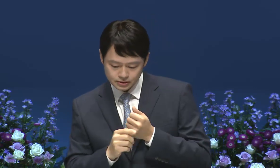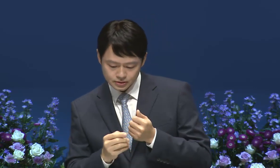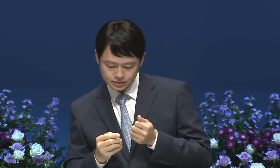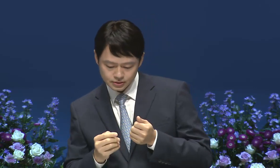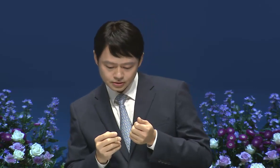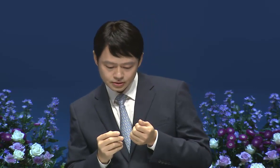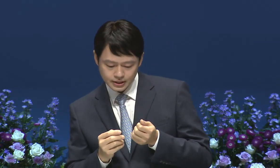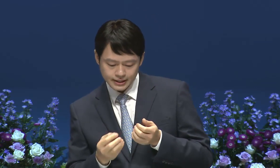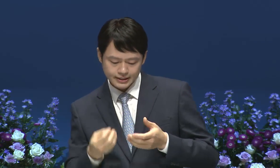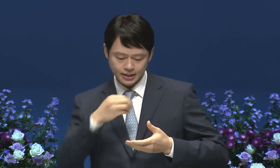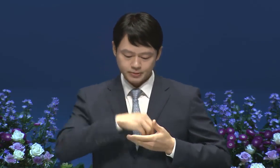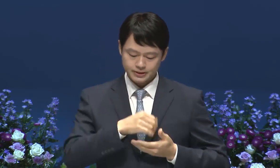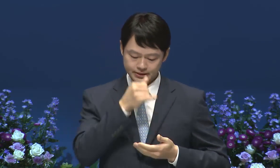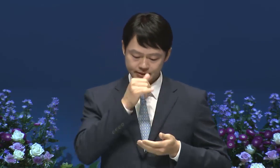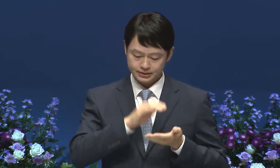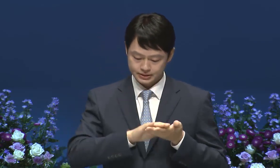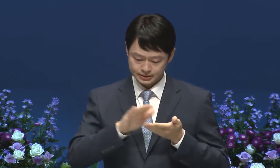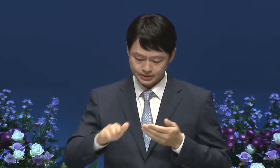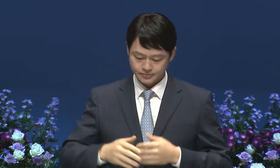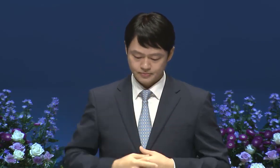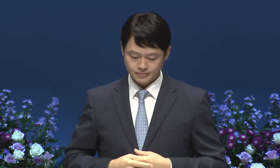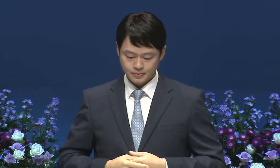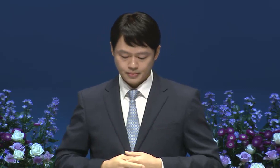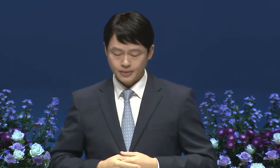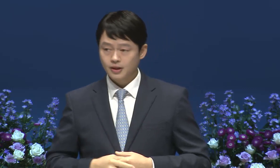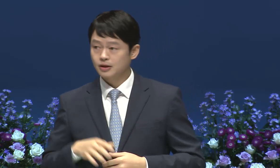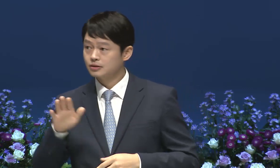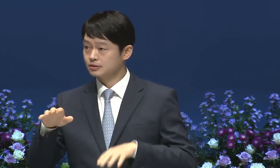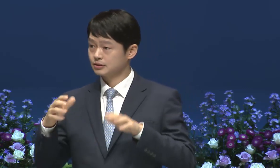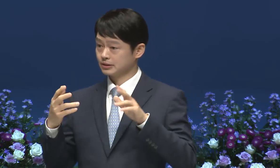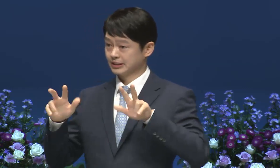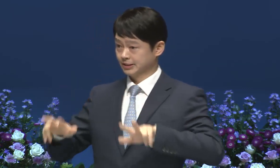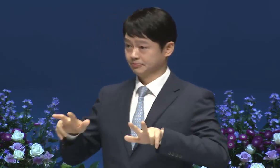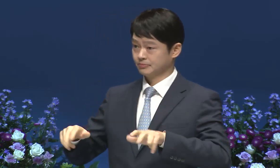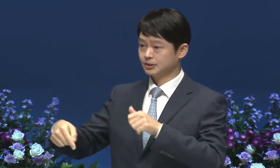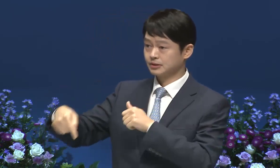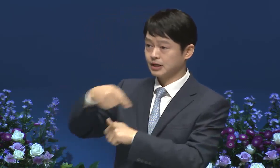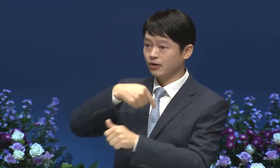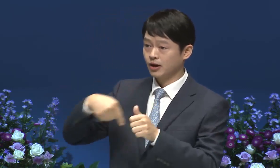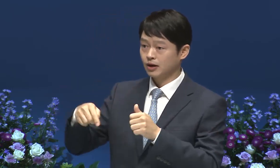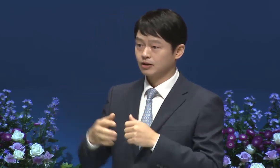데려가서 그 농인의 귀와 입을 열게 하셨습니다.